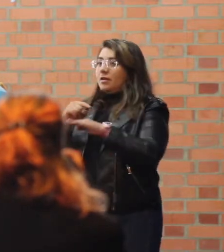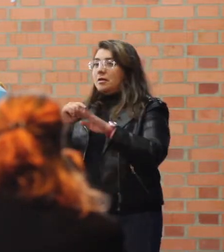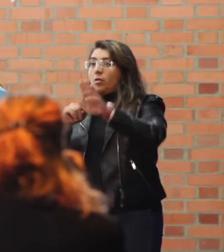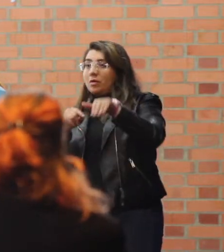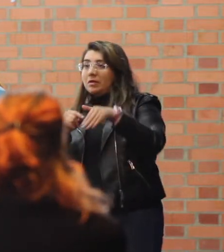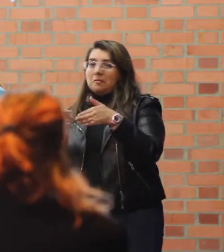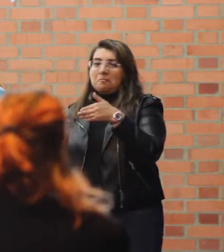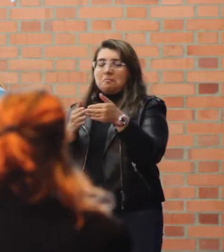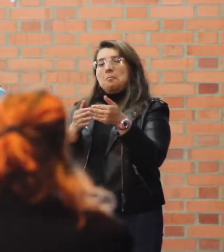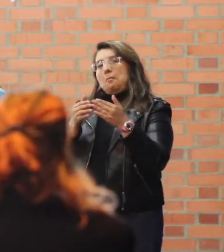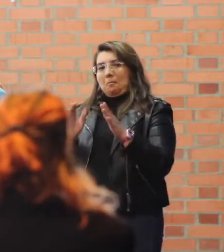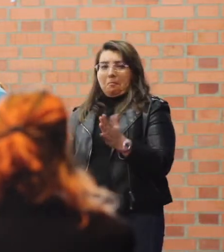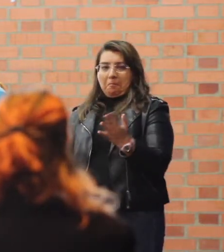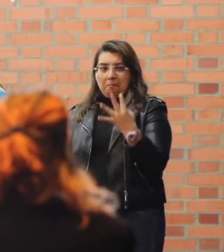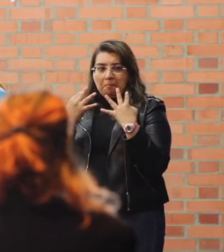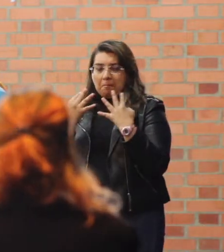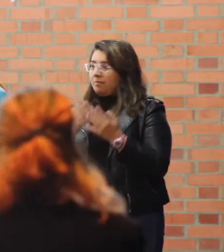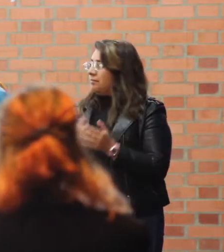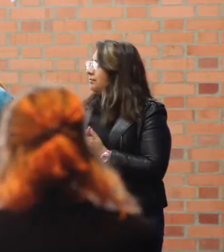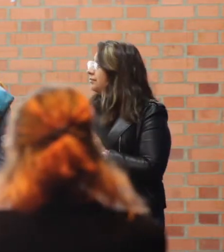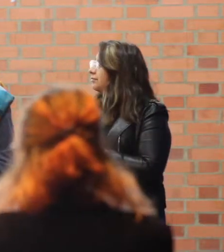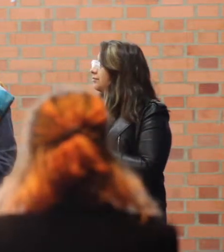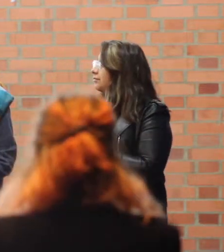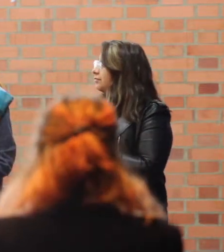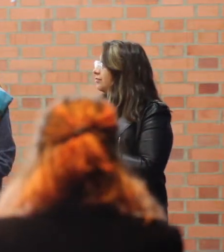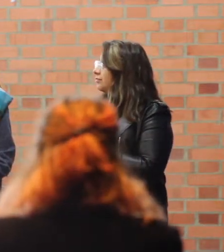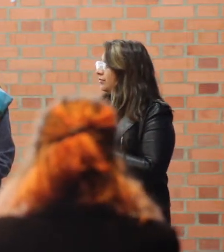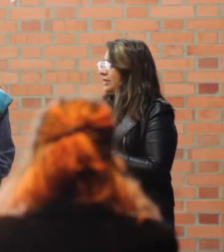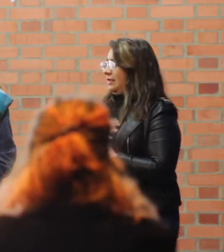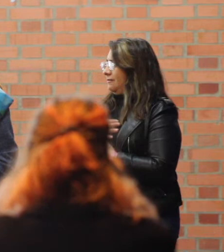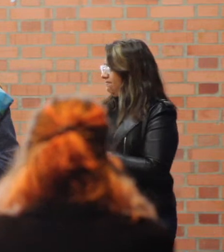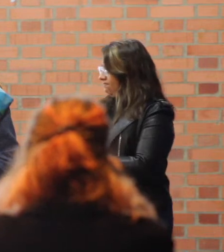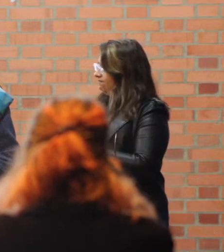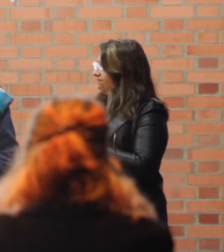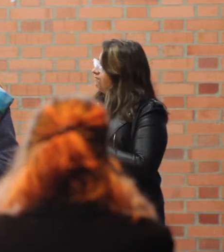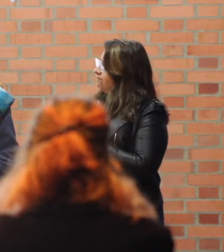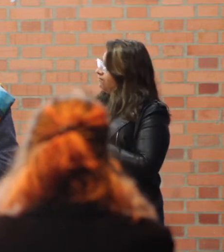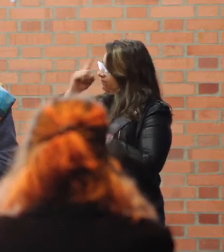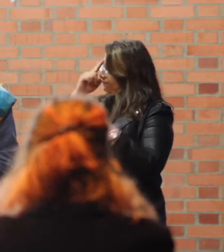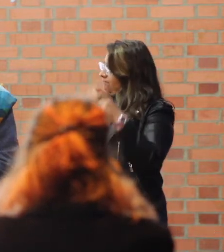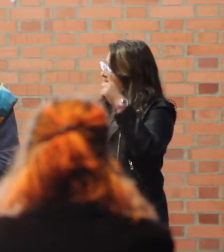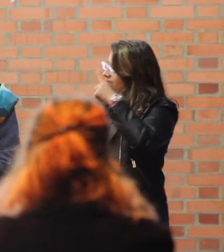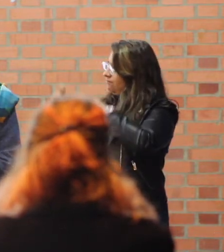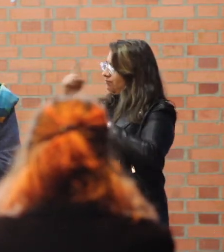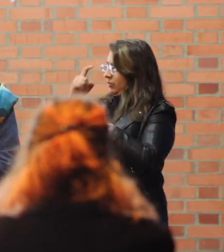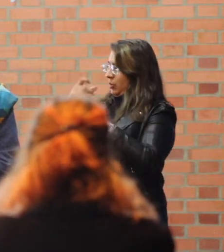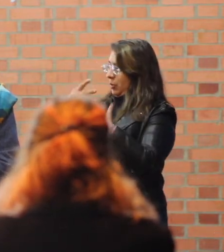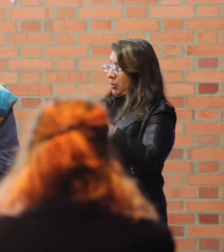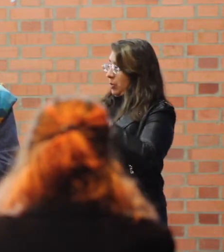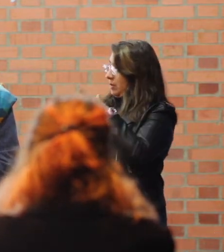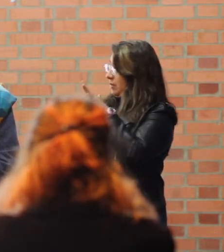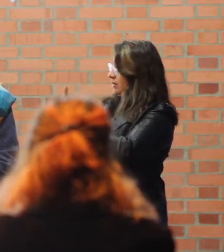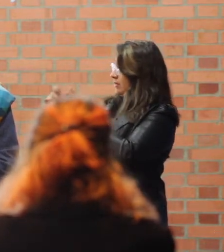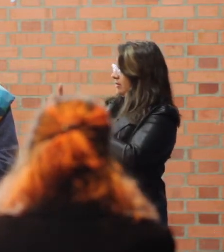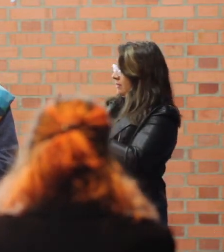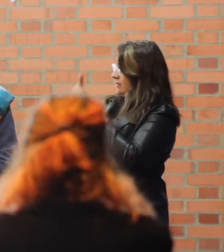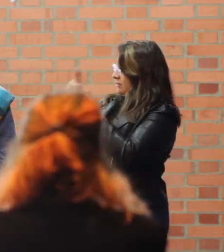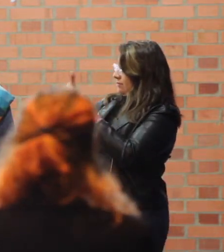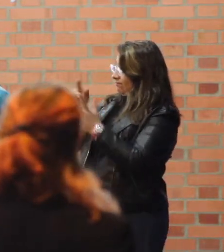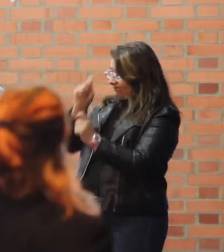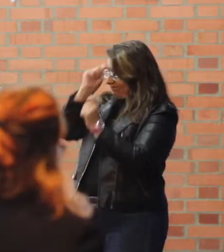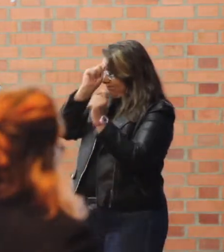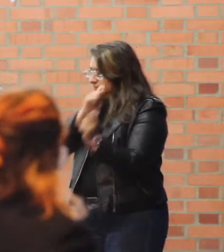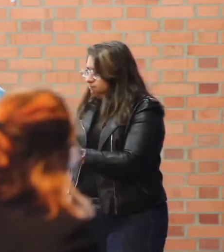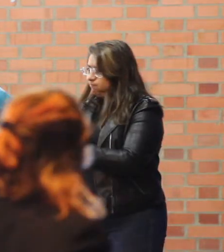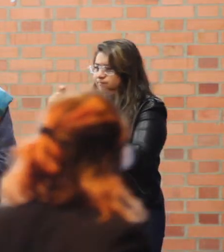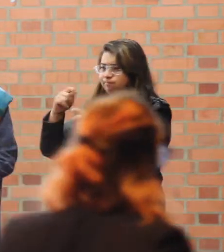evento desde el momento mismo en que surgió la idea del premio en honor a la trayectoria